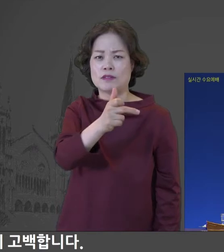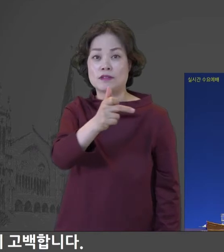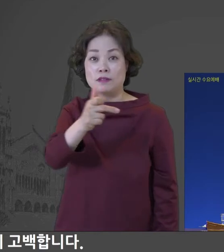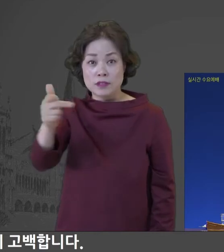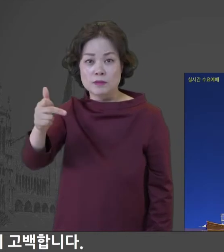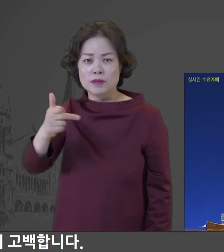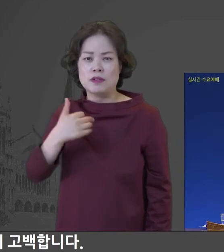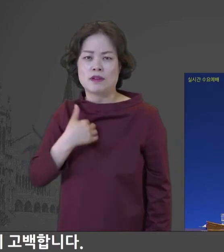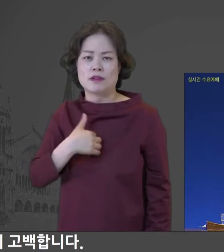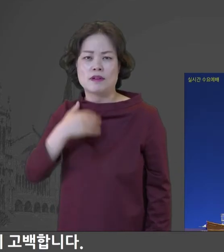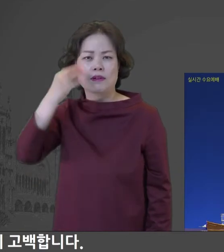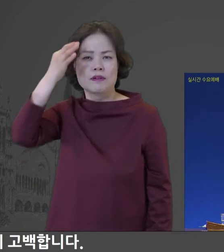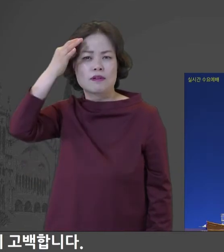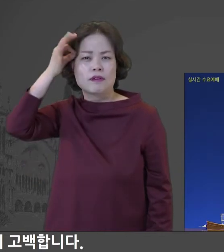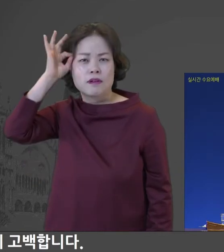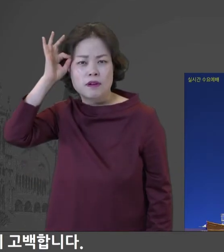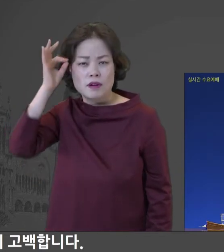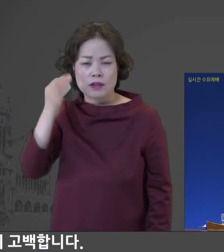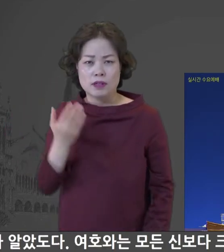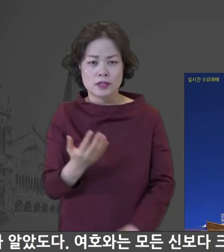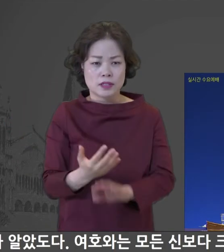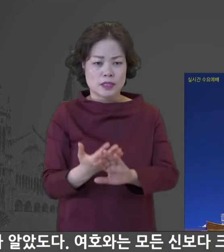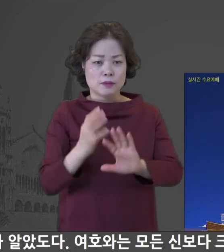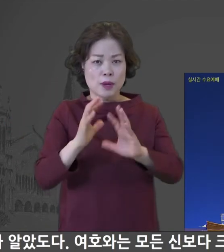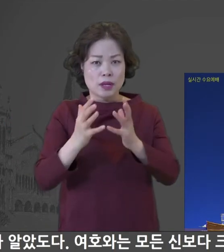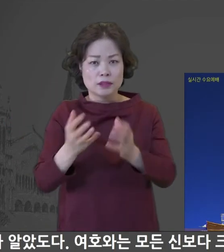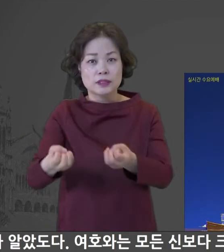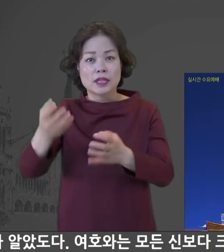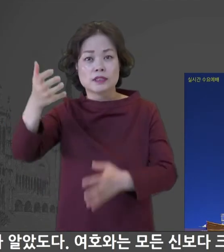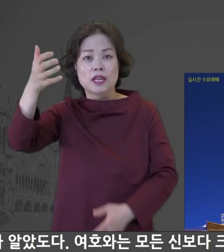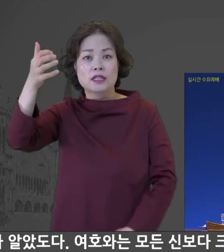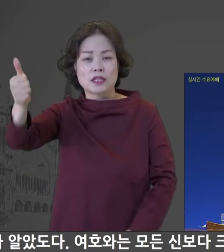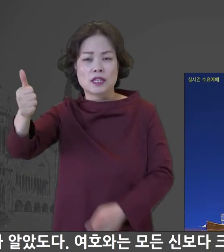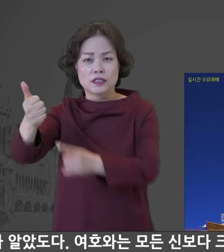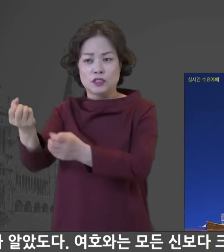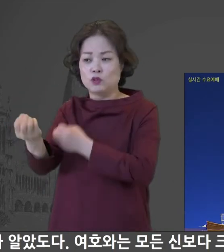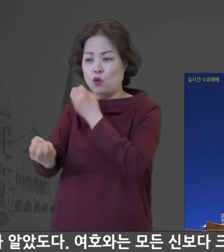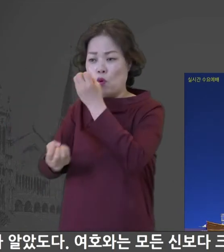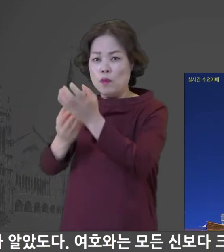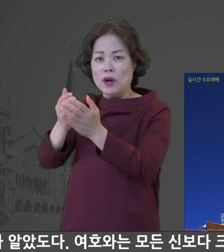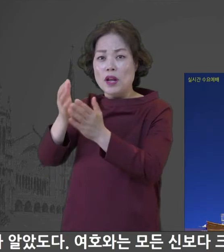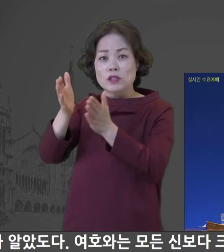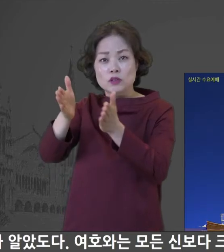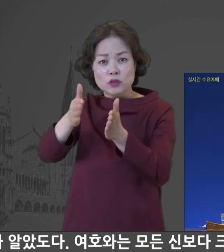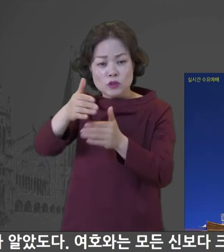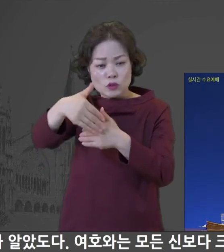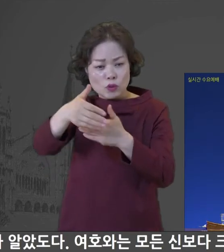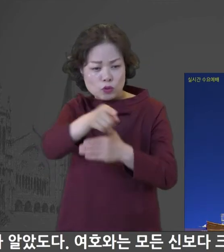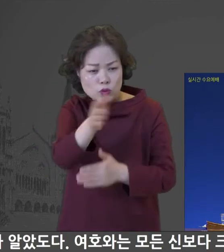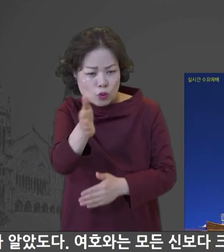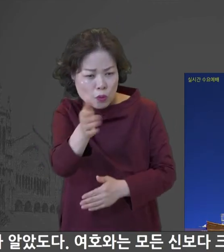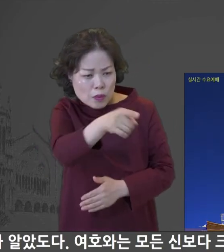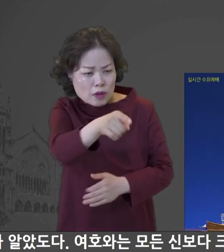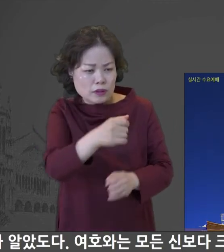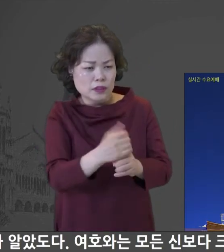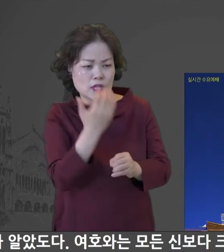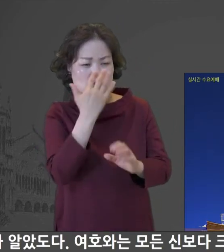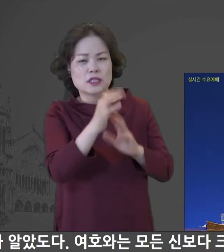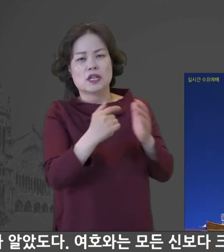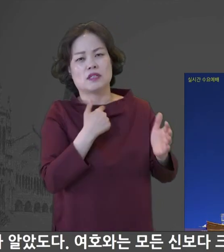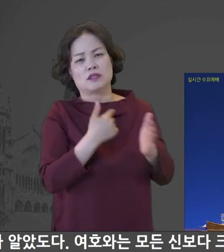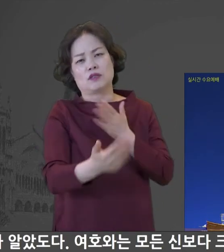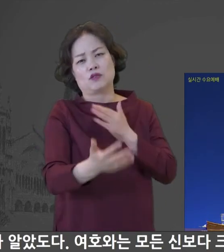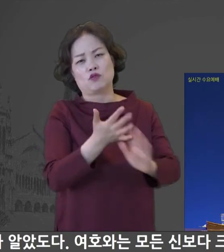알았다는 겁니다. 이방 제사장이었던 이드로가 이렇게 고백할 정도면 이스라엘 백성들은 하나님의 출애굽의 역사를 직접